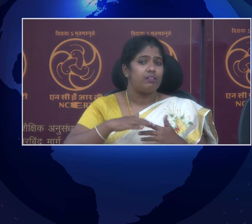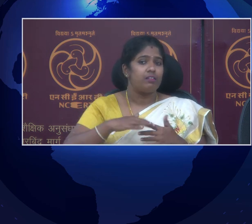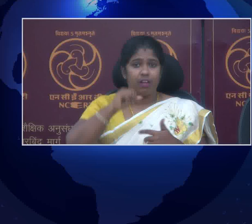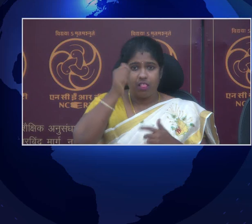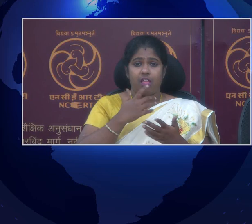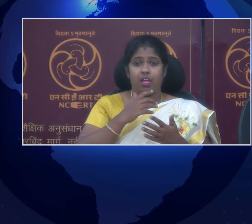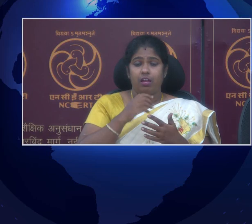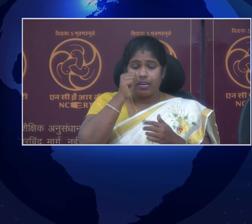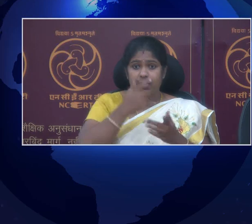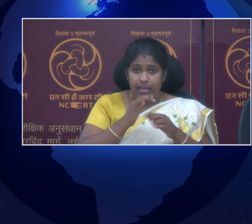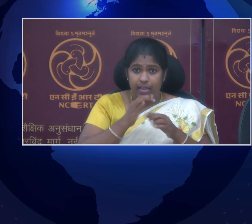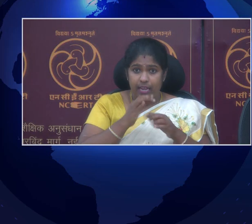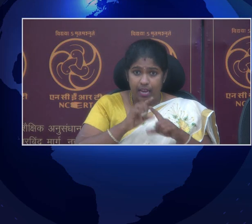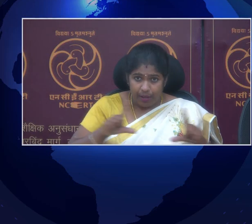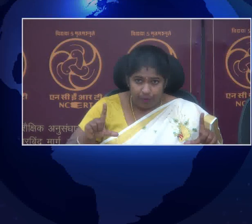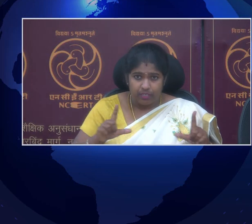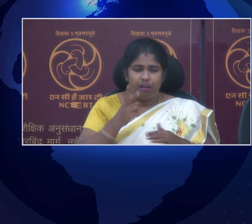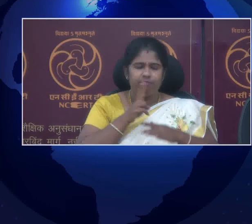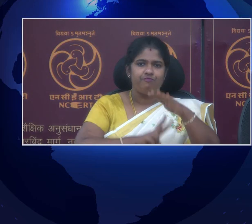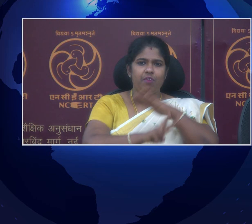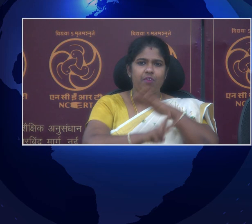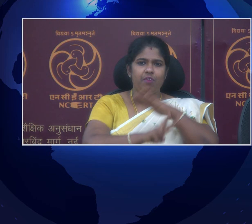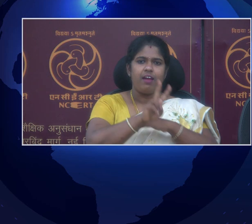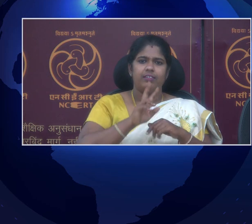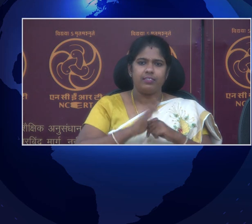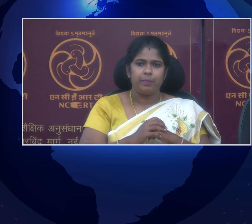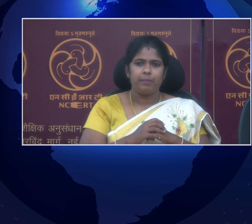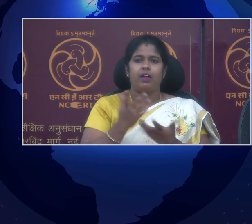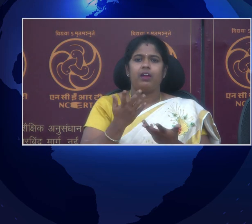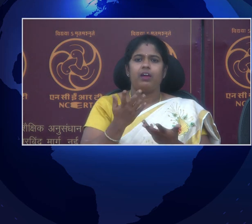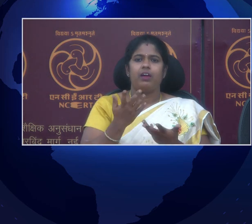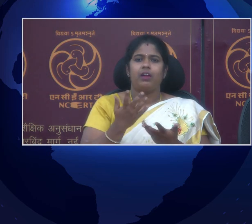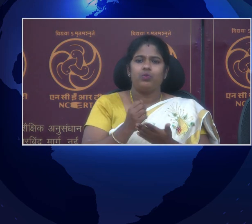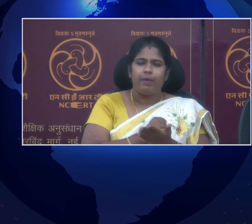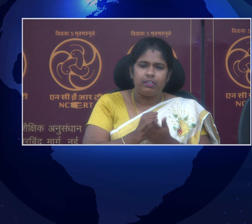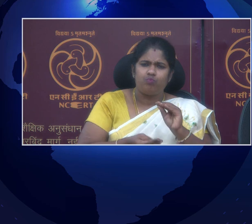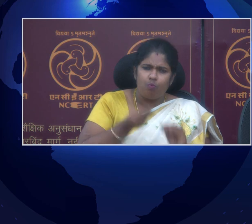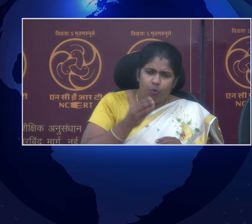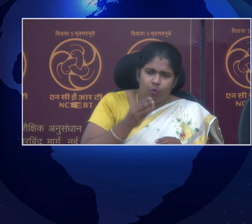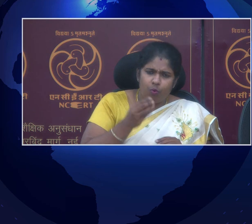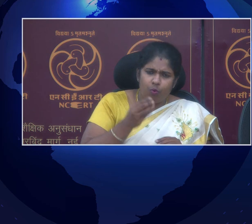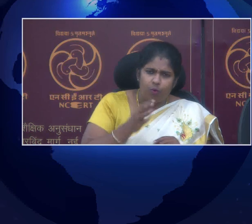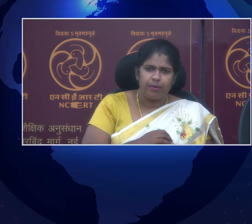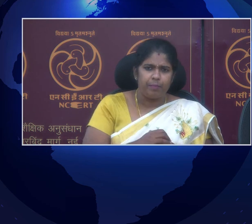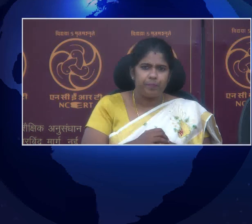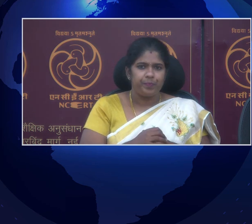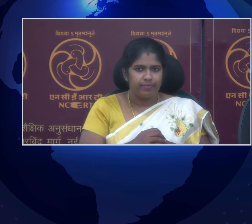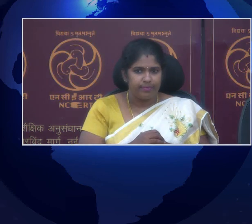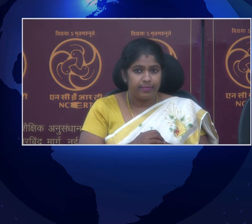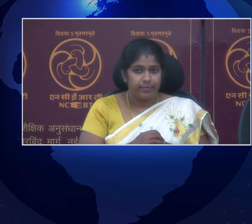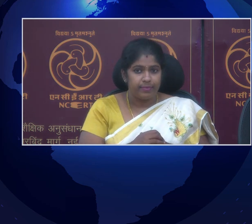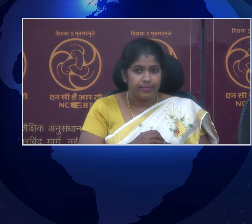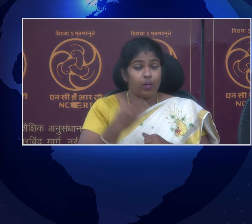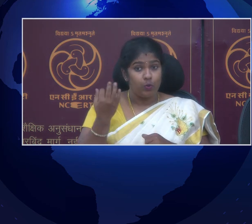भविष्य बहुत उज्ज्वल नजर आता है, और जिस तरह से प्रयास चल रहा है बहुत कुछ नए आयाम